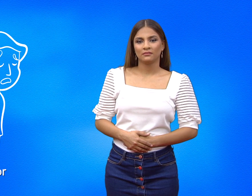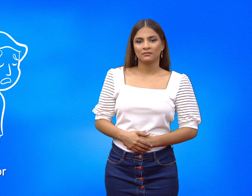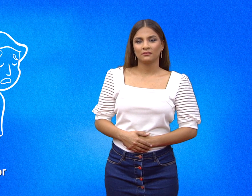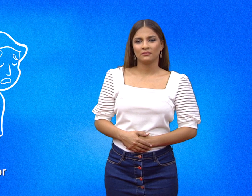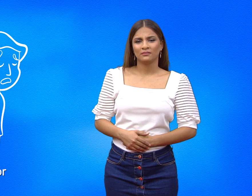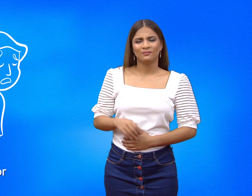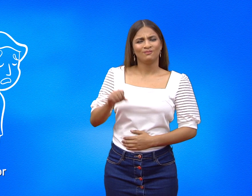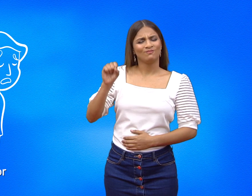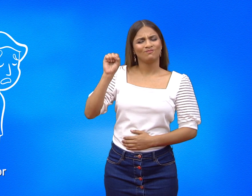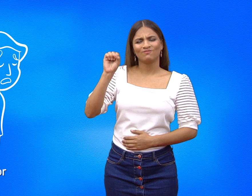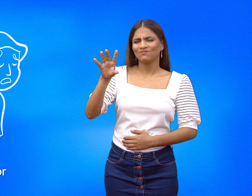dolor